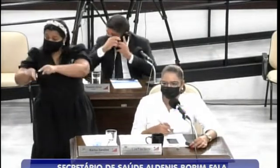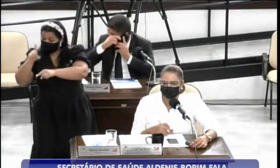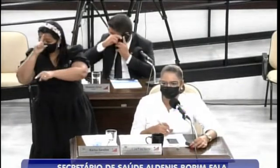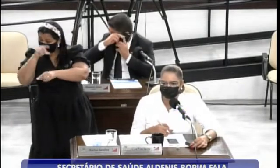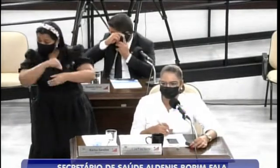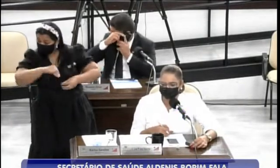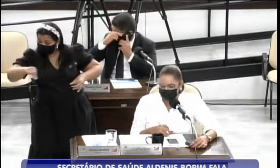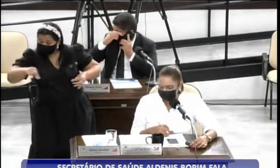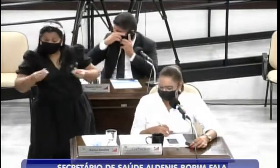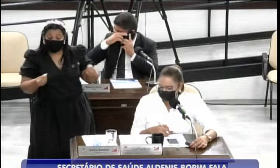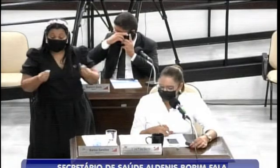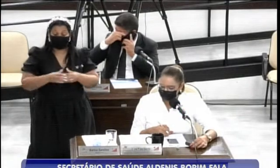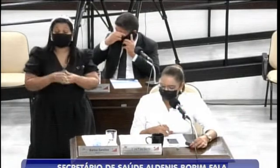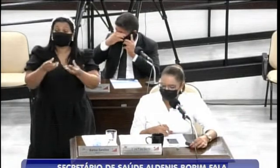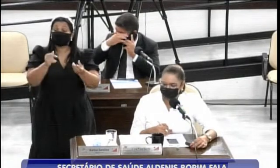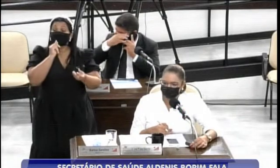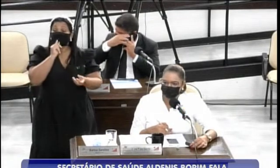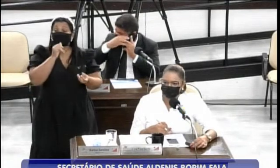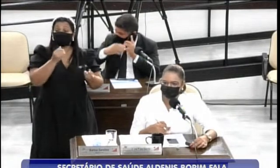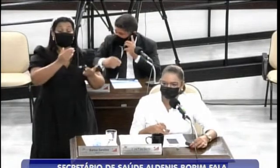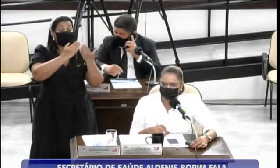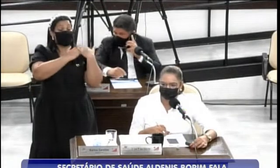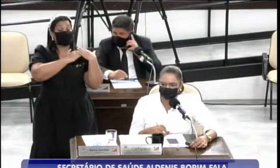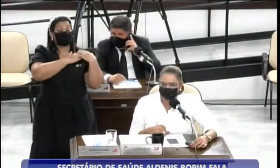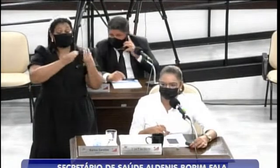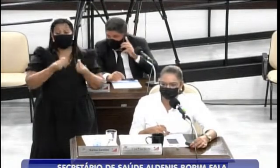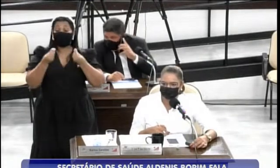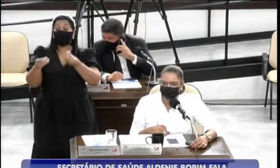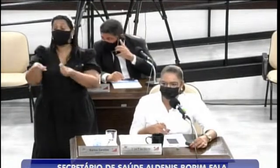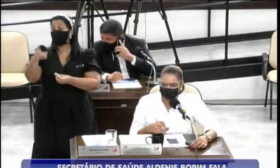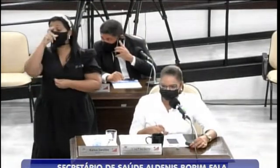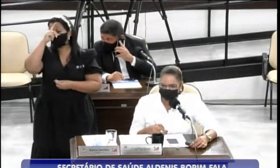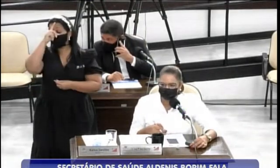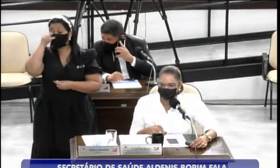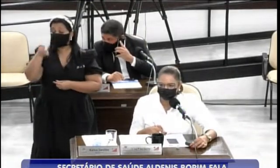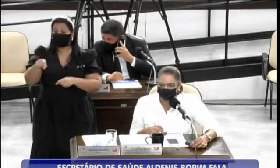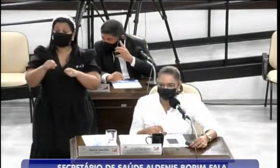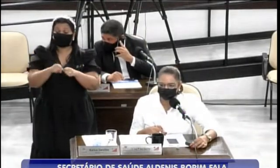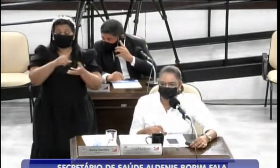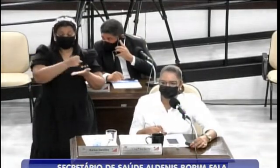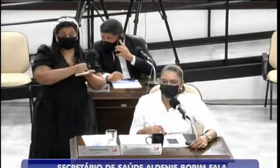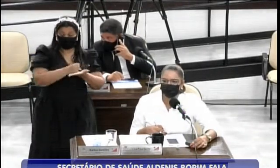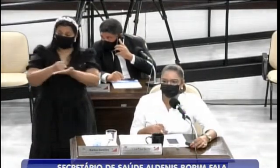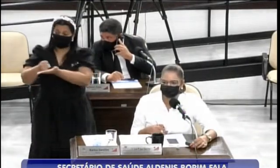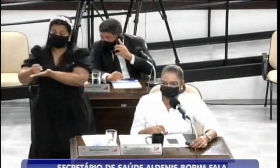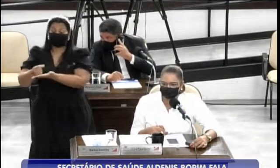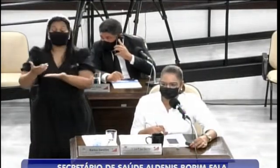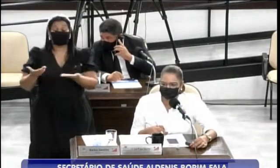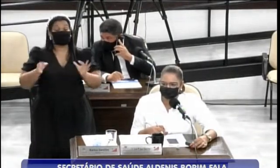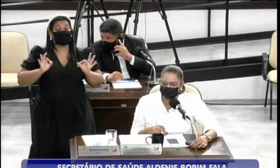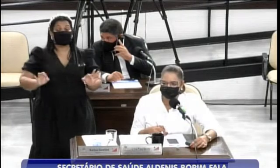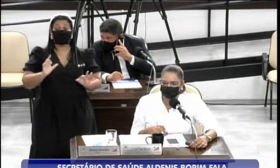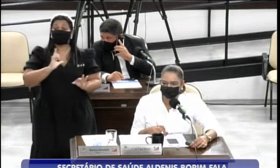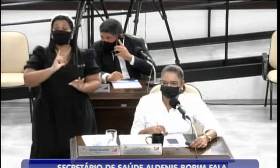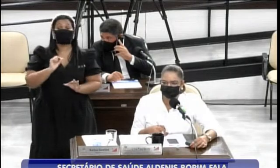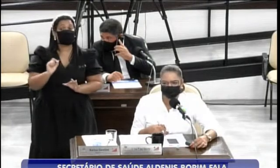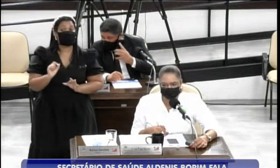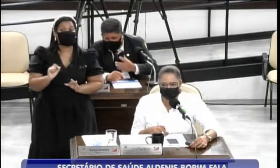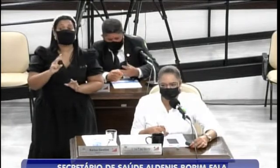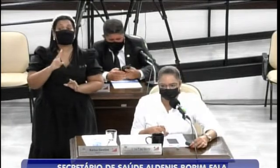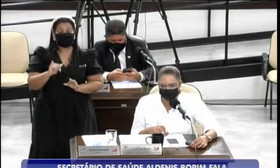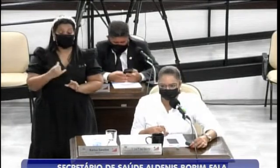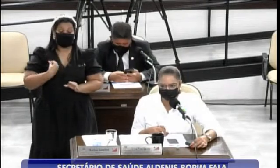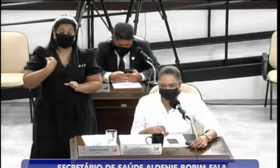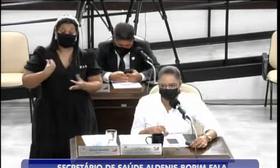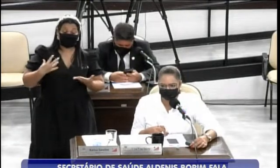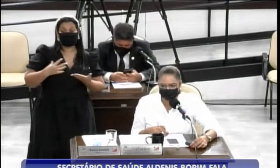a responsabilidade para o hospital fazer a devida remoção, eu tenho certeza que isso aí vai salvar